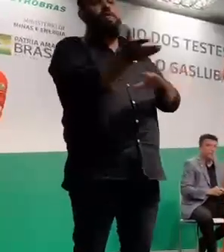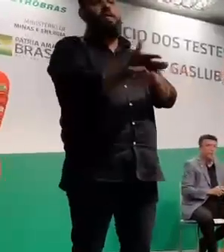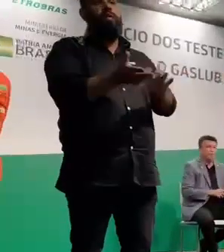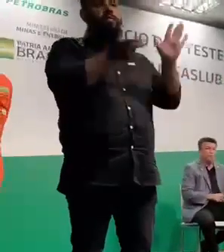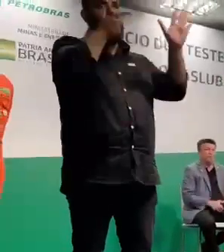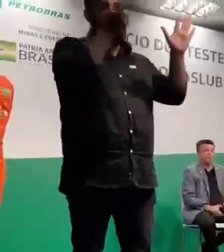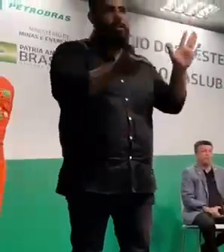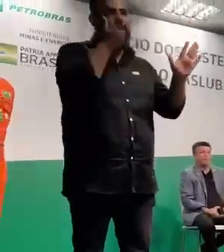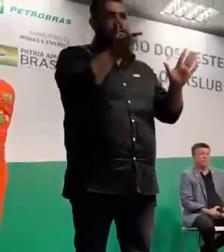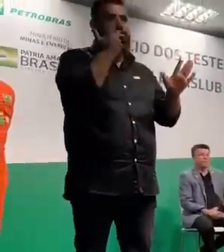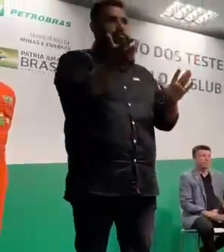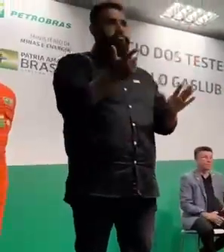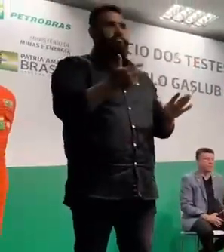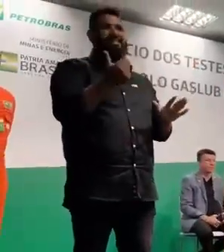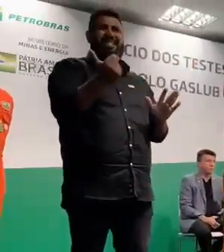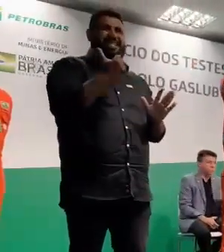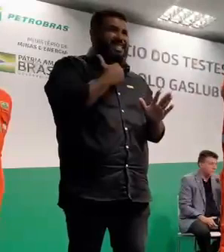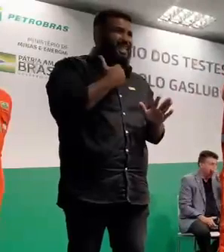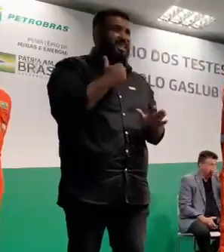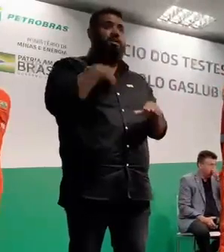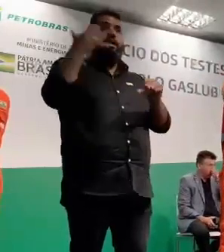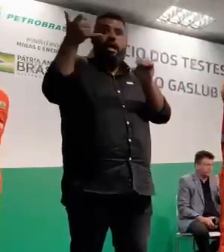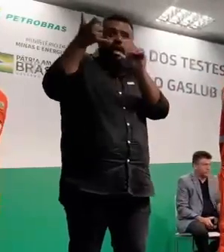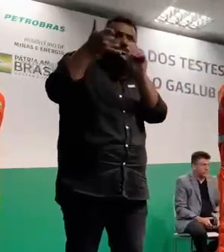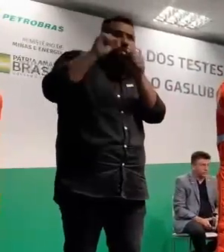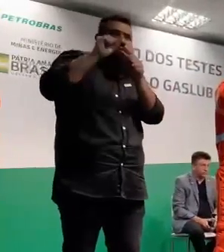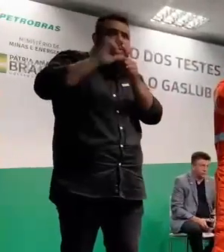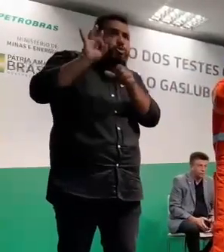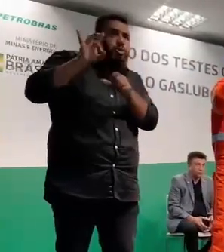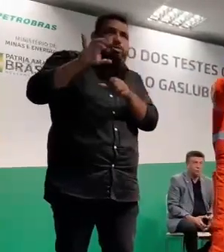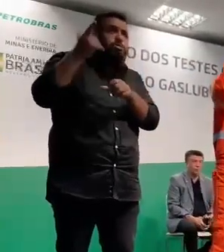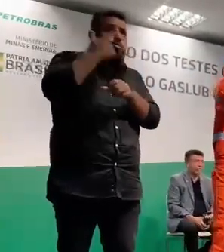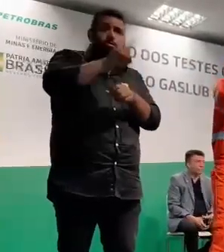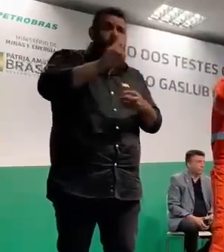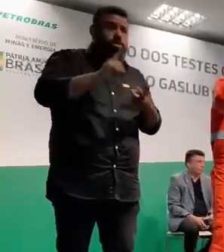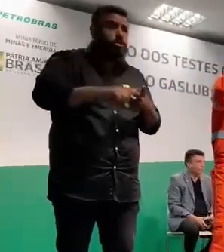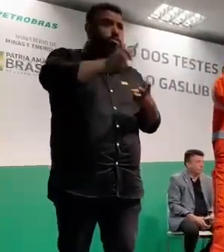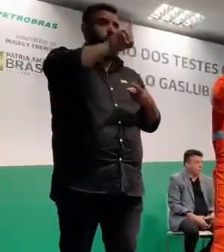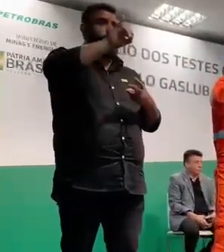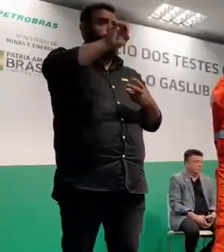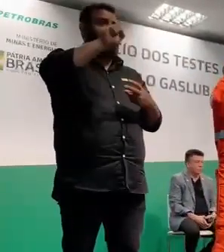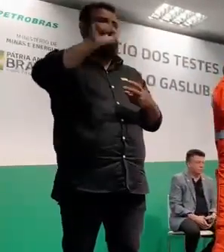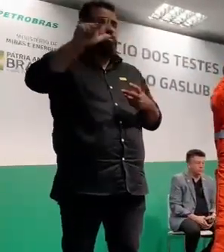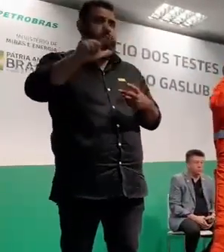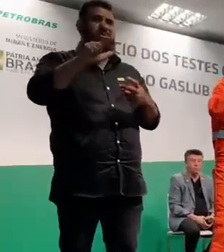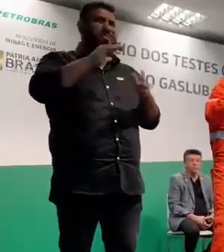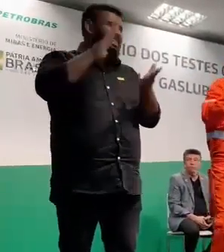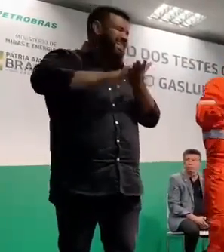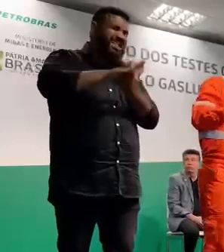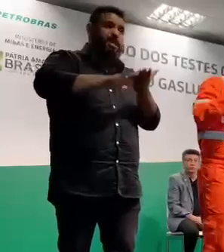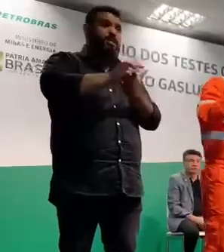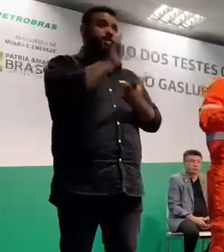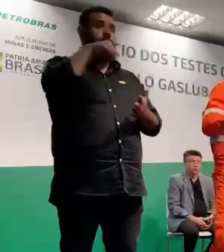Não gerou uma gota de gasolina, não gerou uma gota de diesel, não gerou uma molécula de gás a